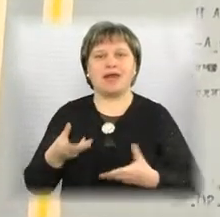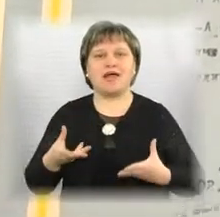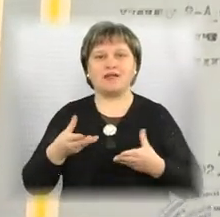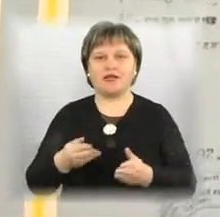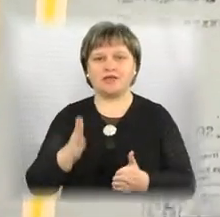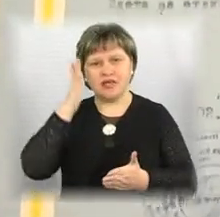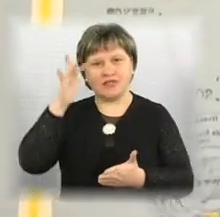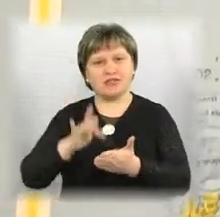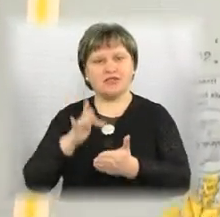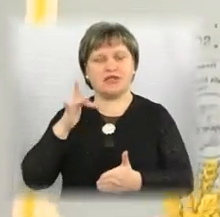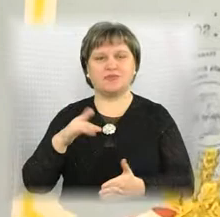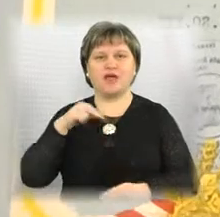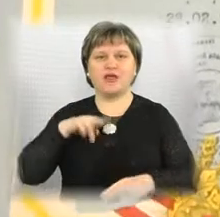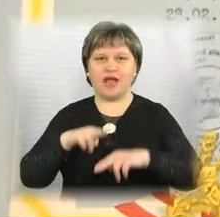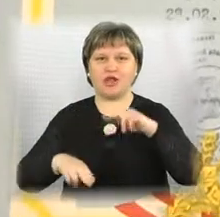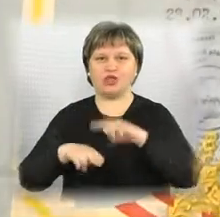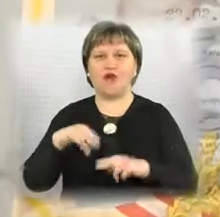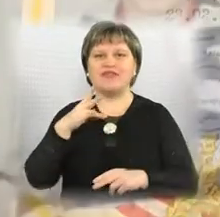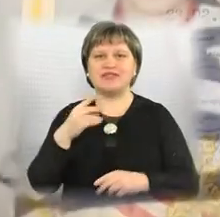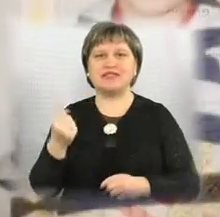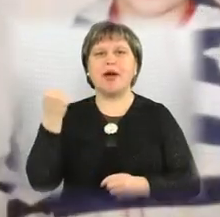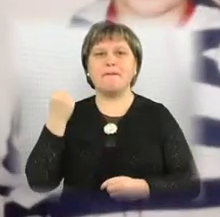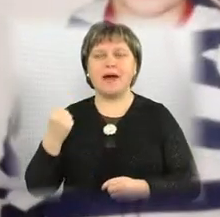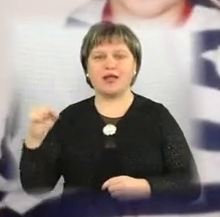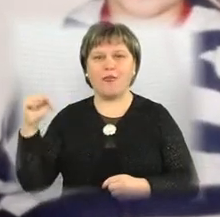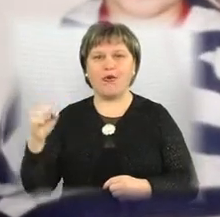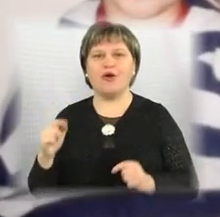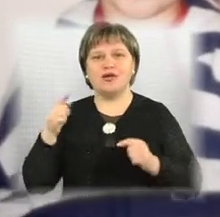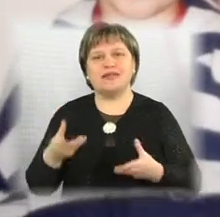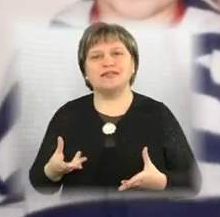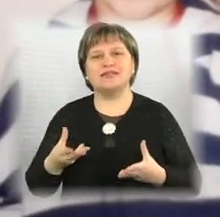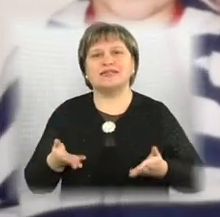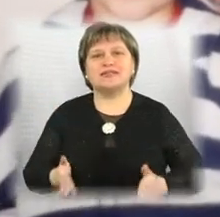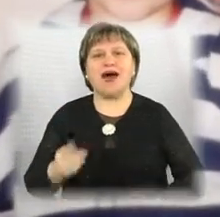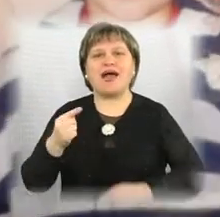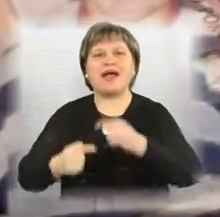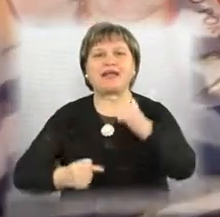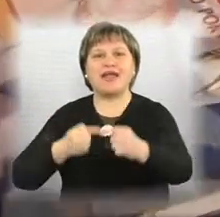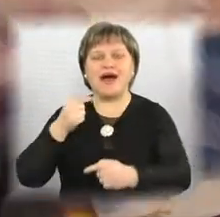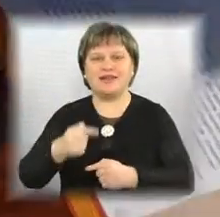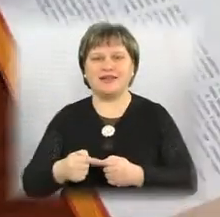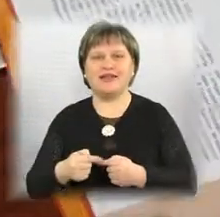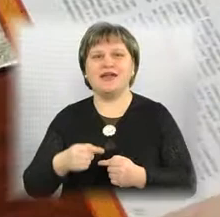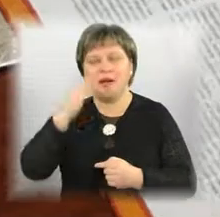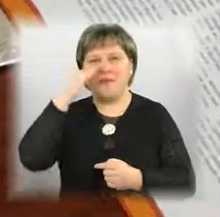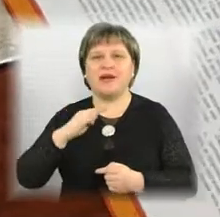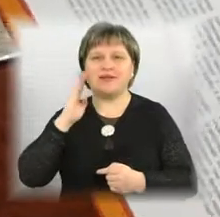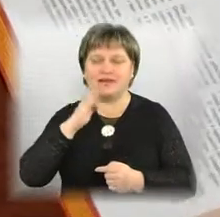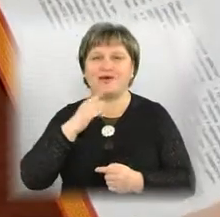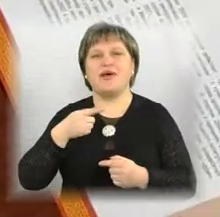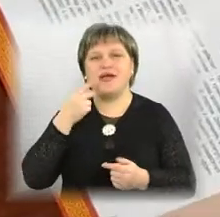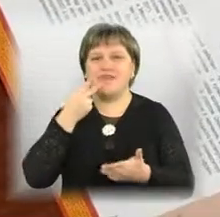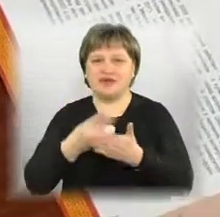цілеспрямованість якась така, налаштованість на перемогу. Отож, закладене батьками заговорило всупереч усьому,